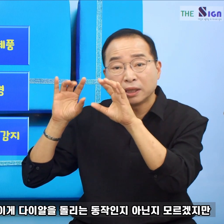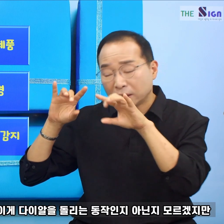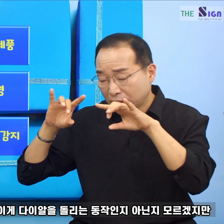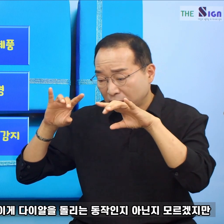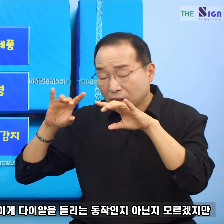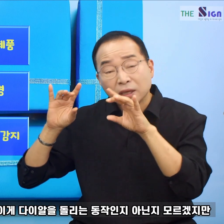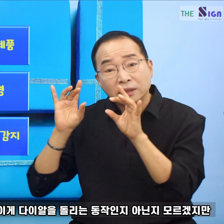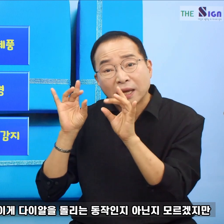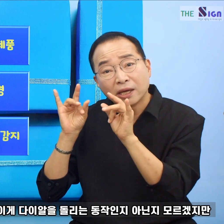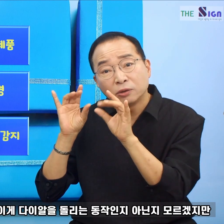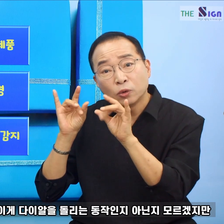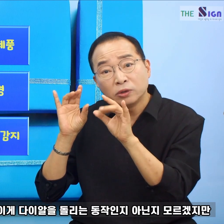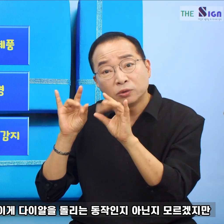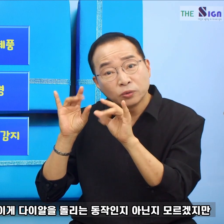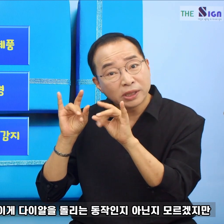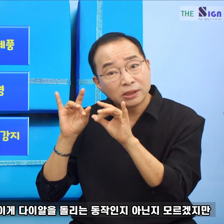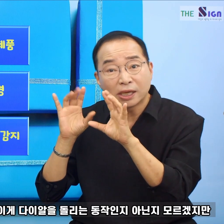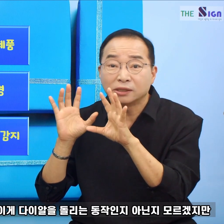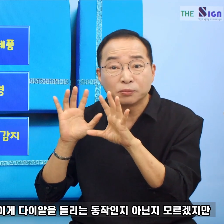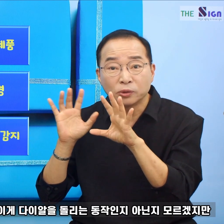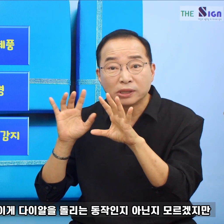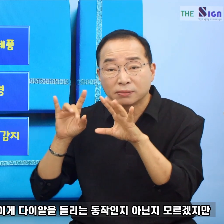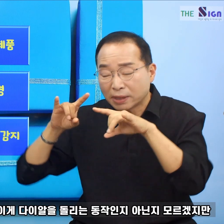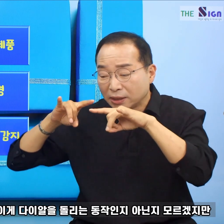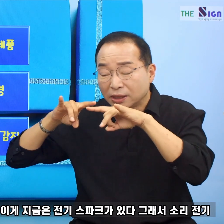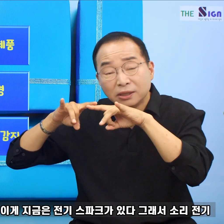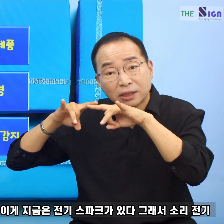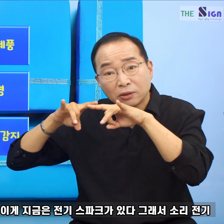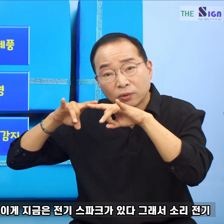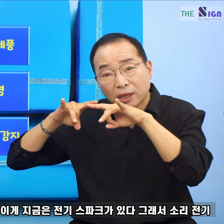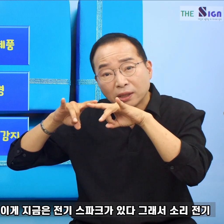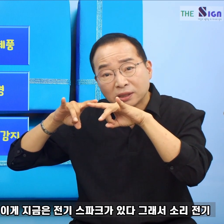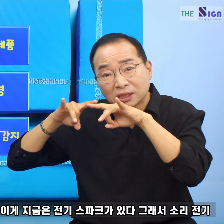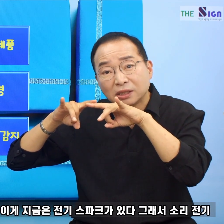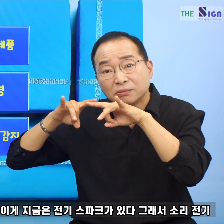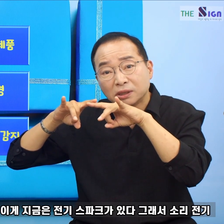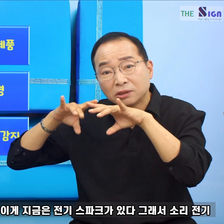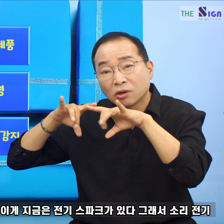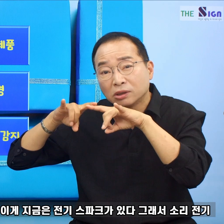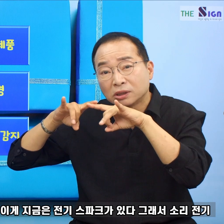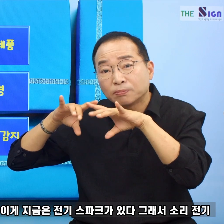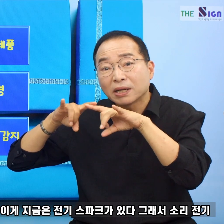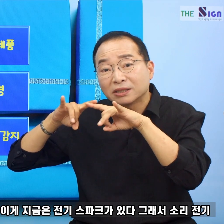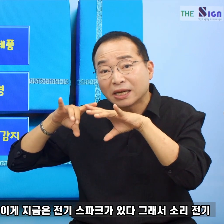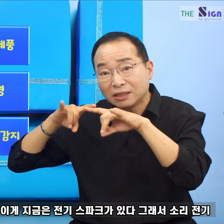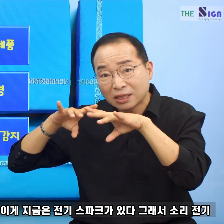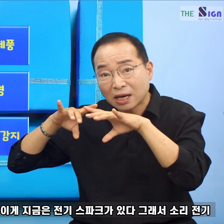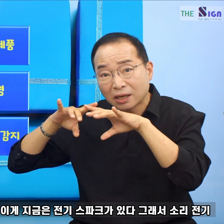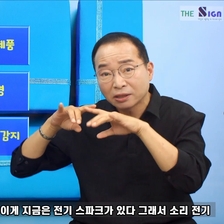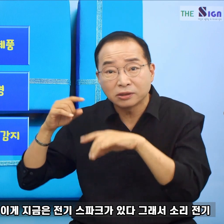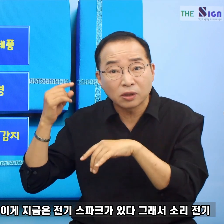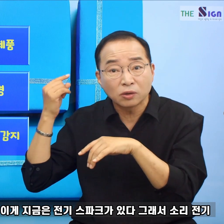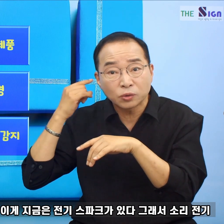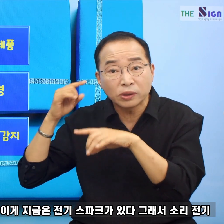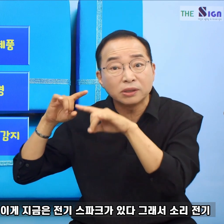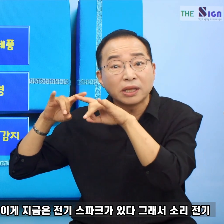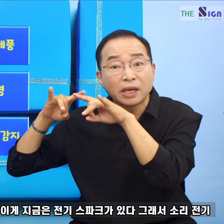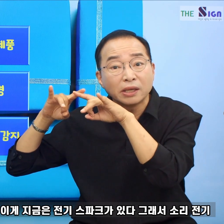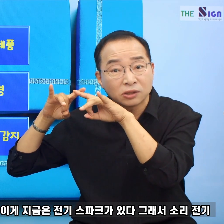이게 다이얼 돌리는 동작인지 아닌지 모르겠지만 일단 이게 지금은 전기 스파크가 있다. 그래서 소리인데